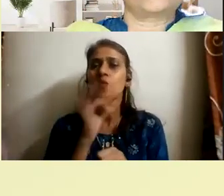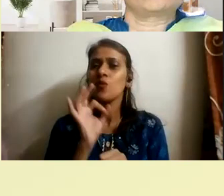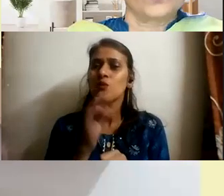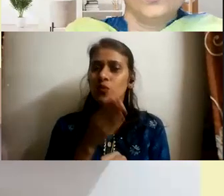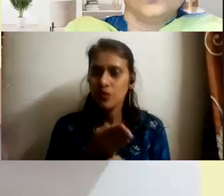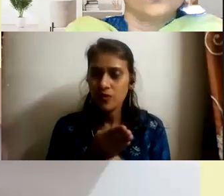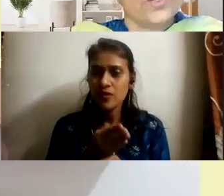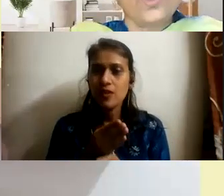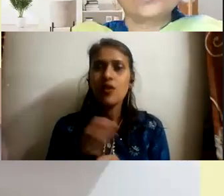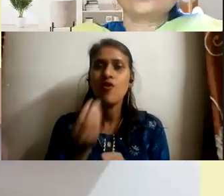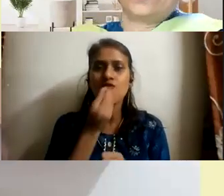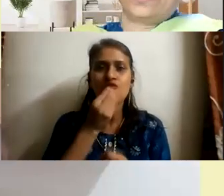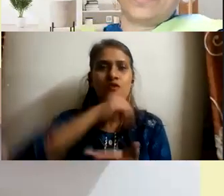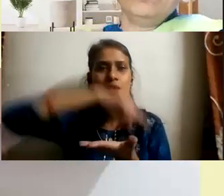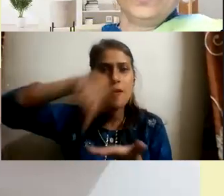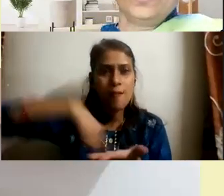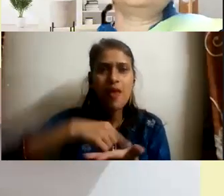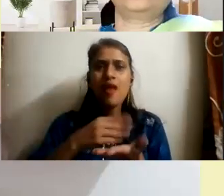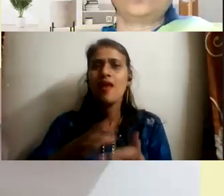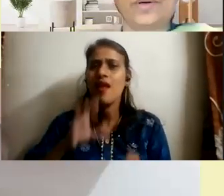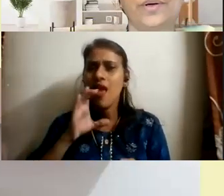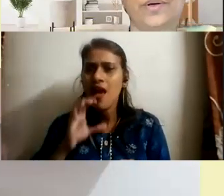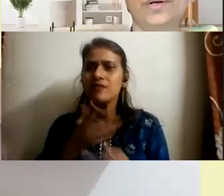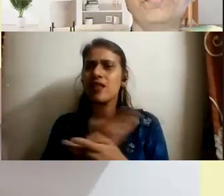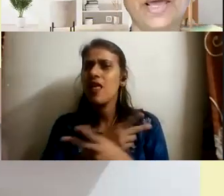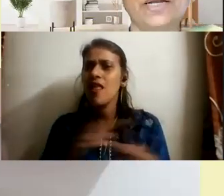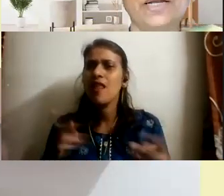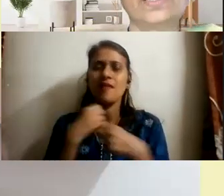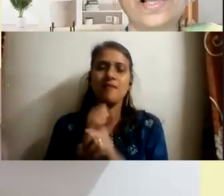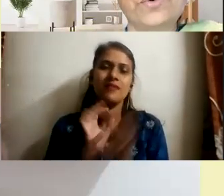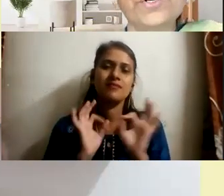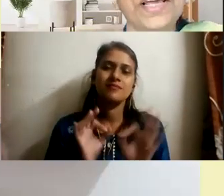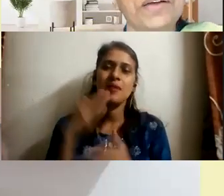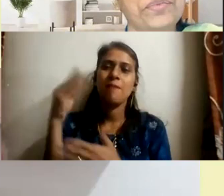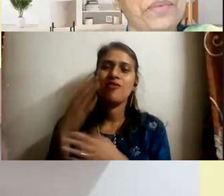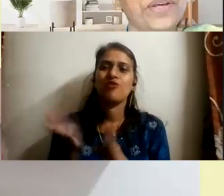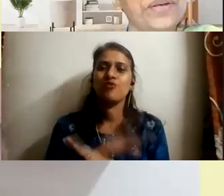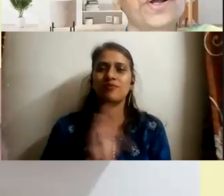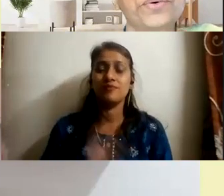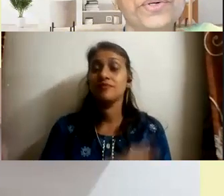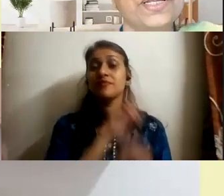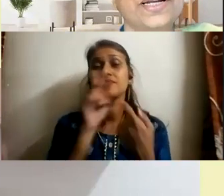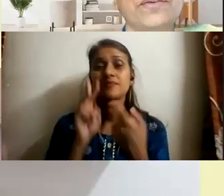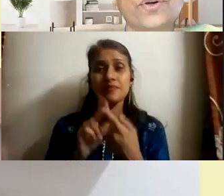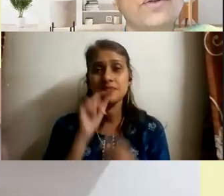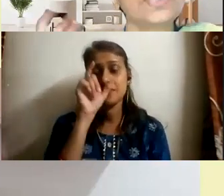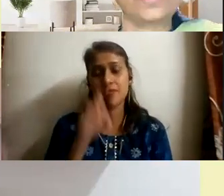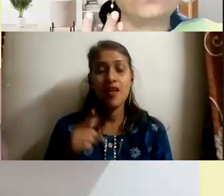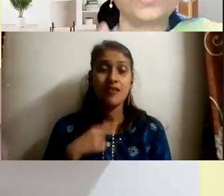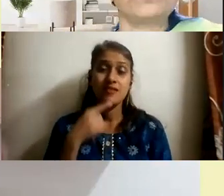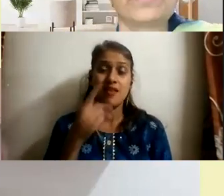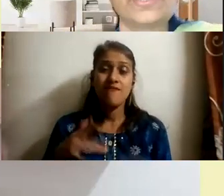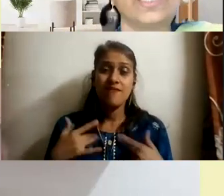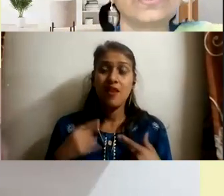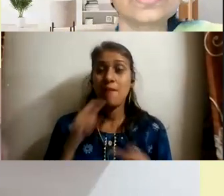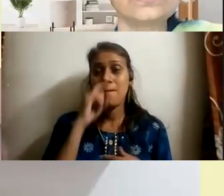cutlery. So also there are number of men, and I'm very proud to say that I was always